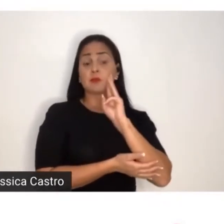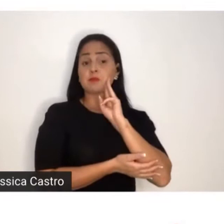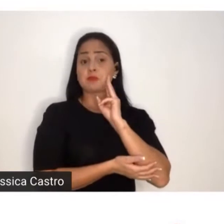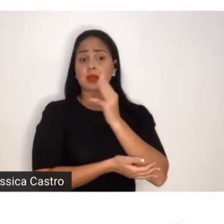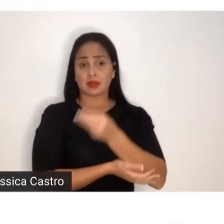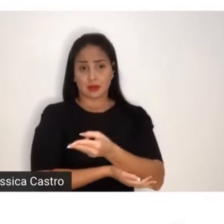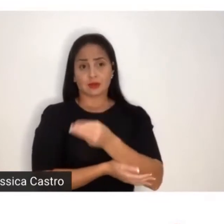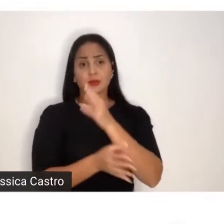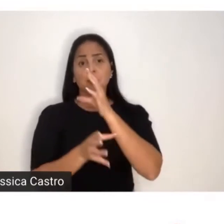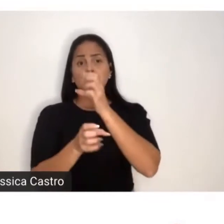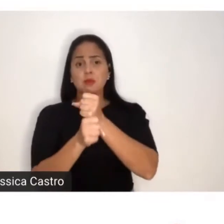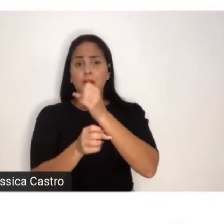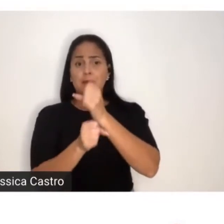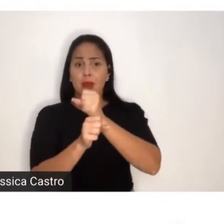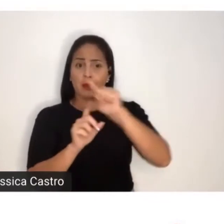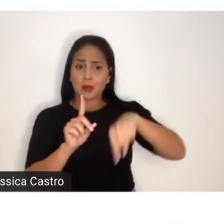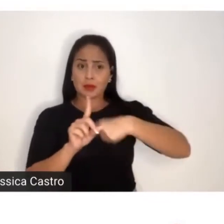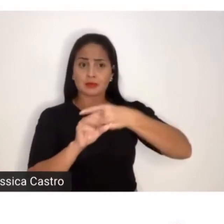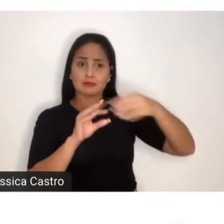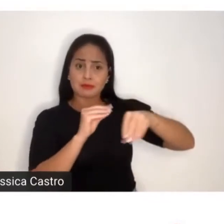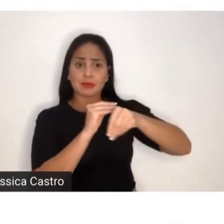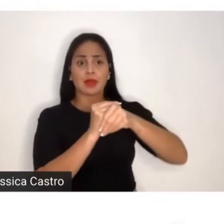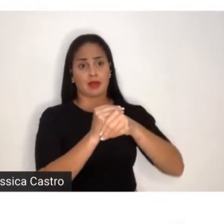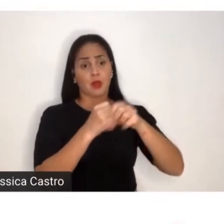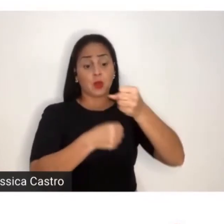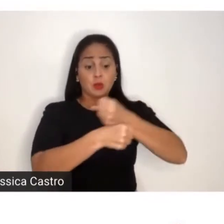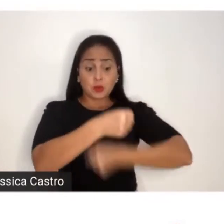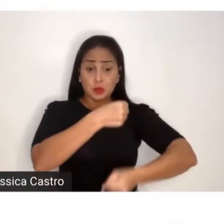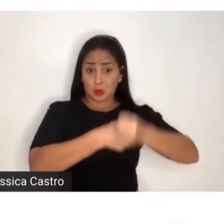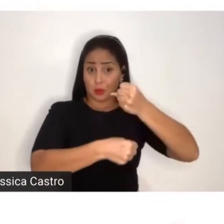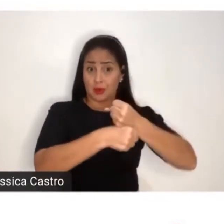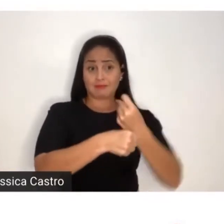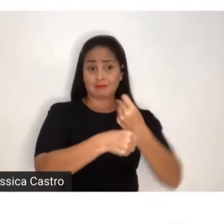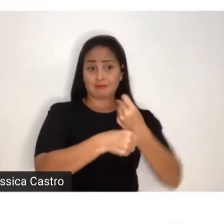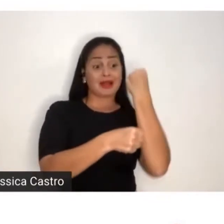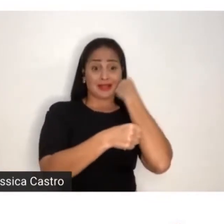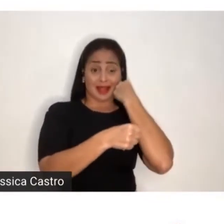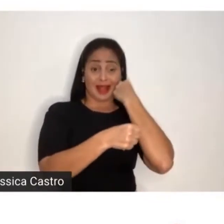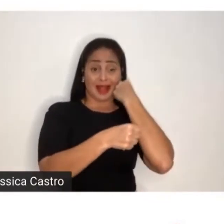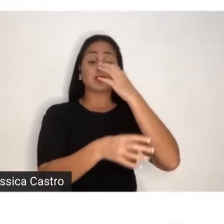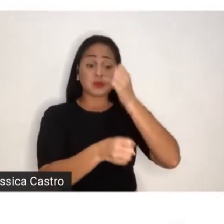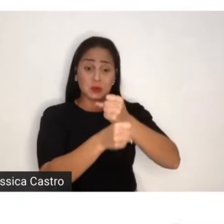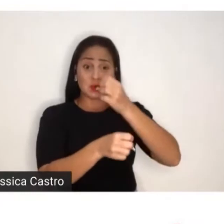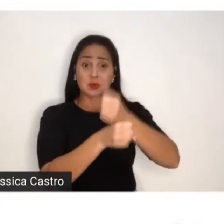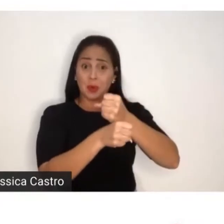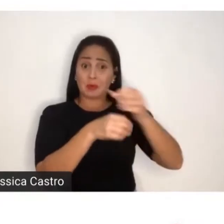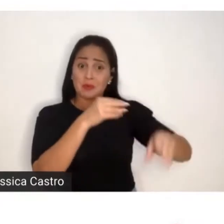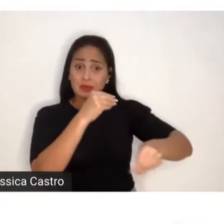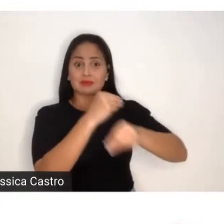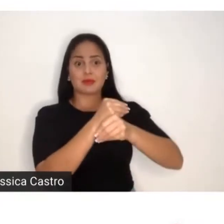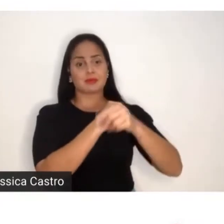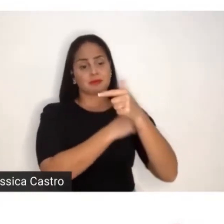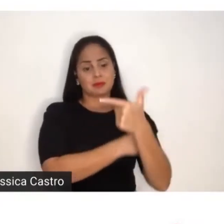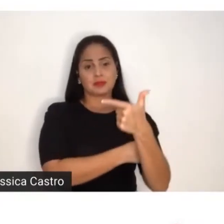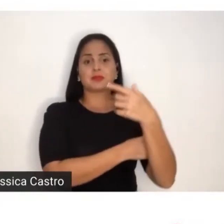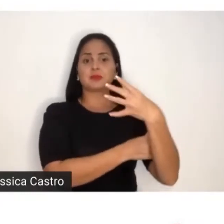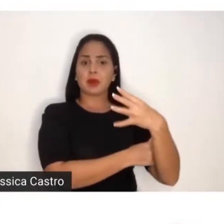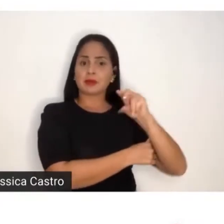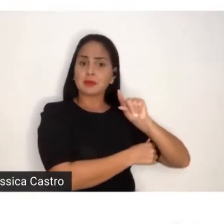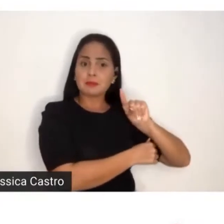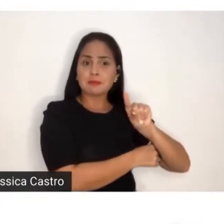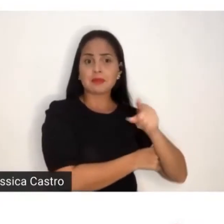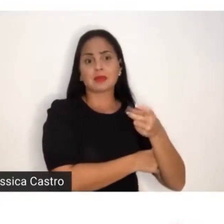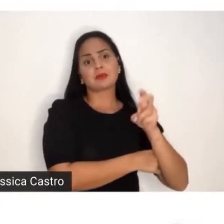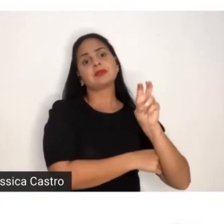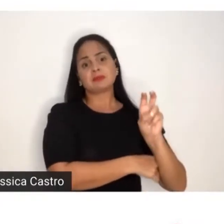somado aos R$ 8 milhões de passivos do ano passado, a gente tem$ 24,5 milhões de